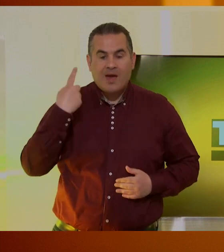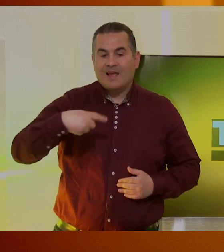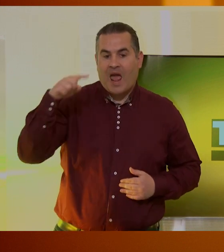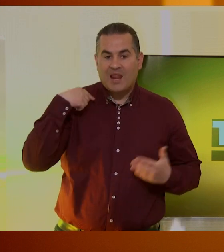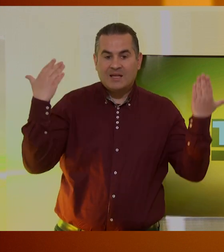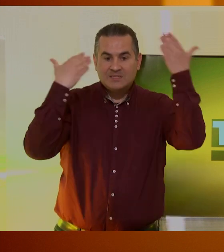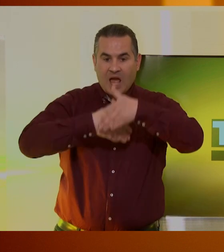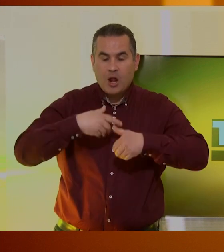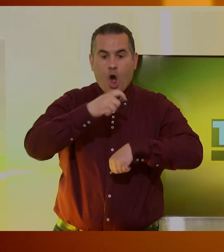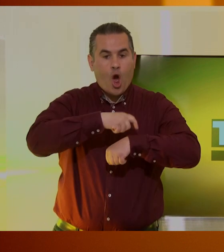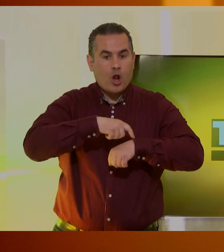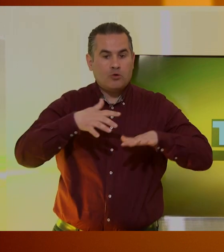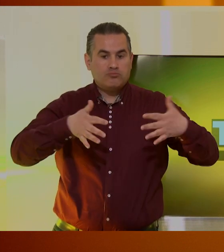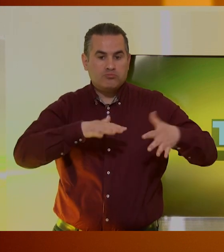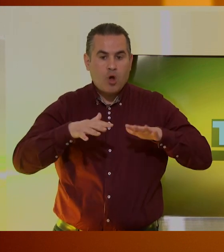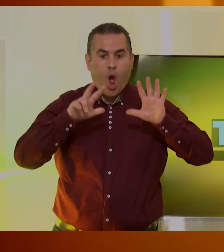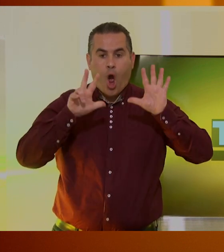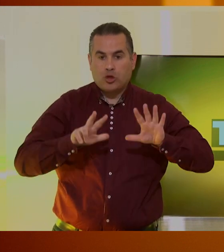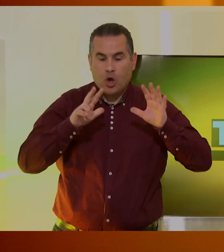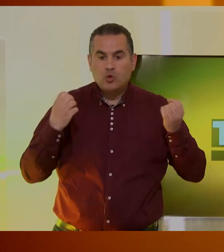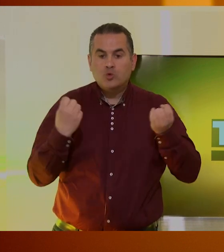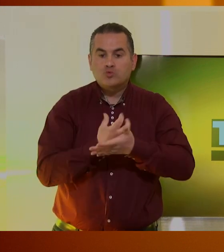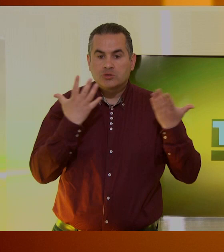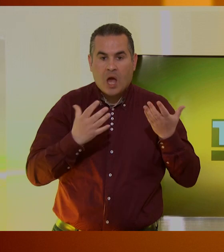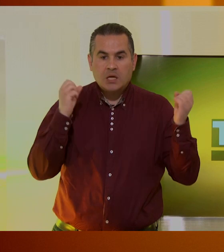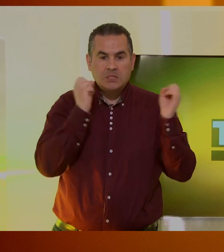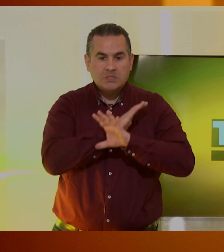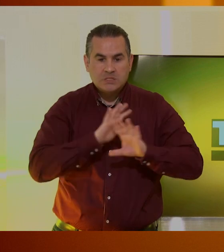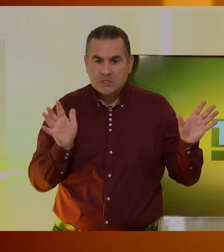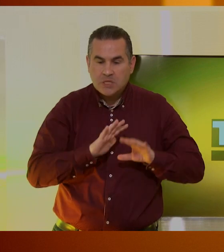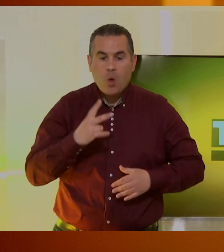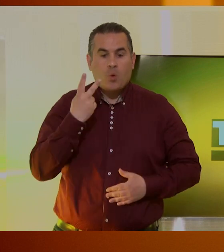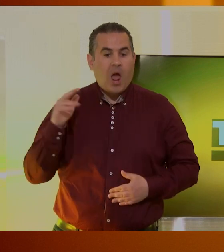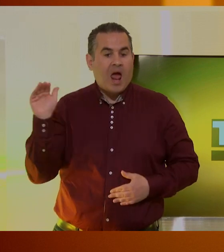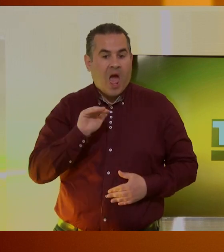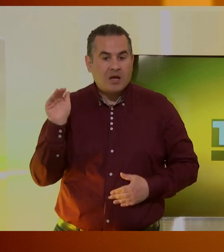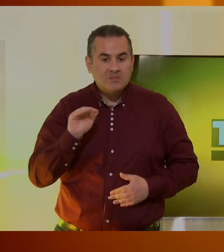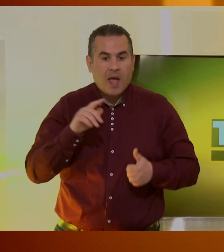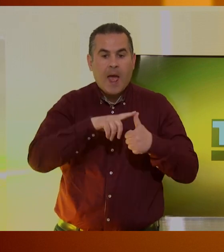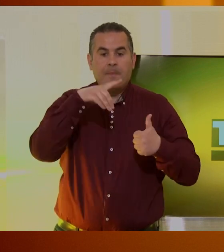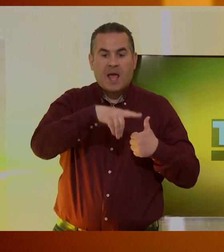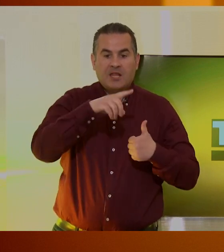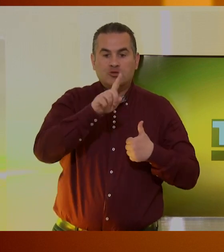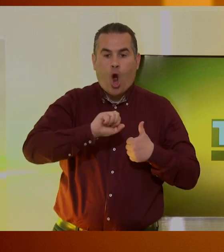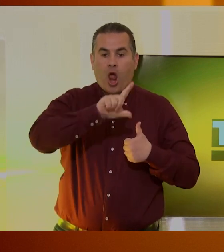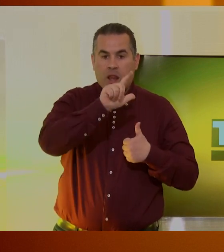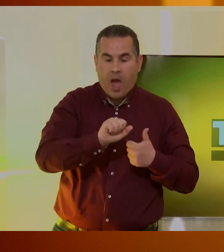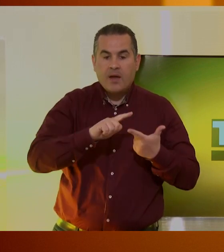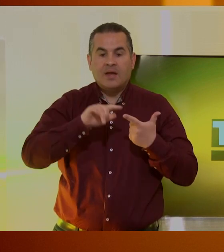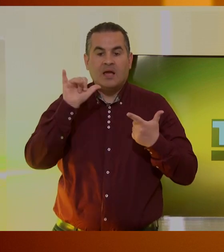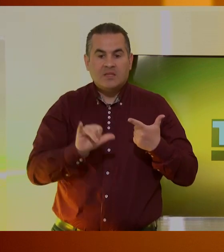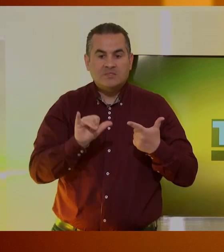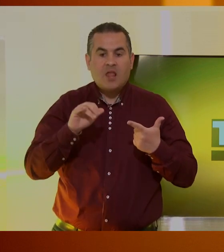la tragedia che ieri a Nuoro ha spezzato la vita di Patrick Zola eitan Romano gettando nella disperazione le loro famiglie è